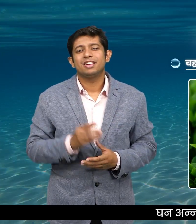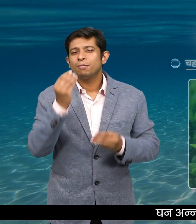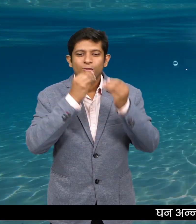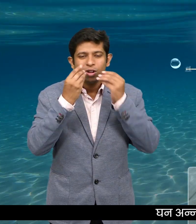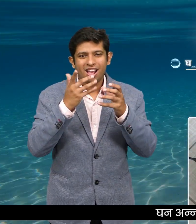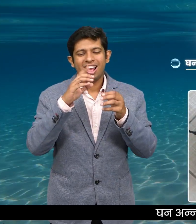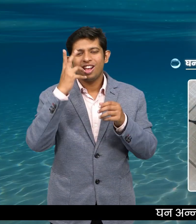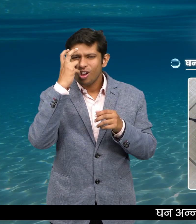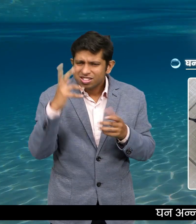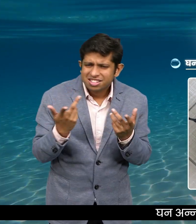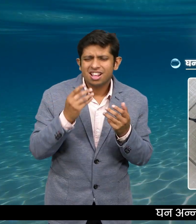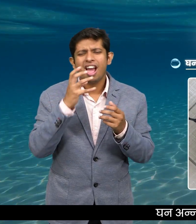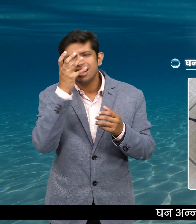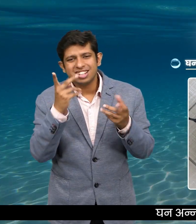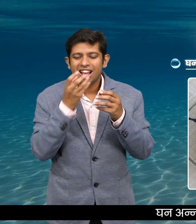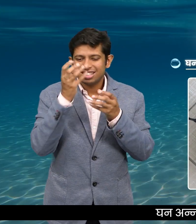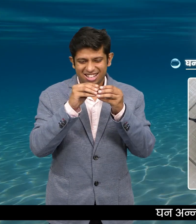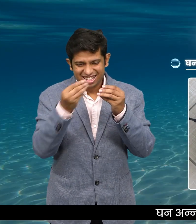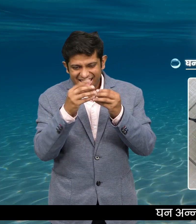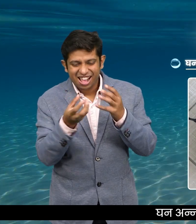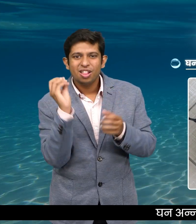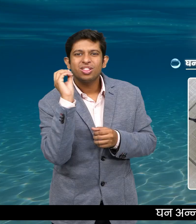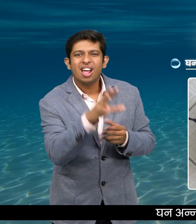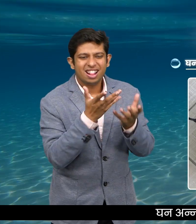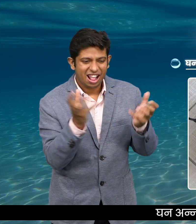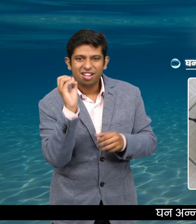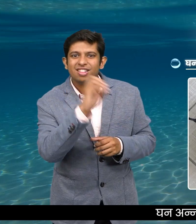घन अन्न शिल्लक राहते,